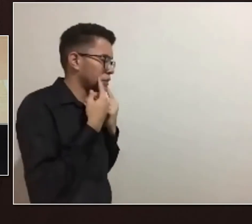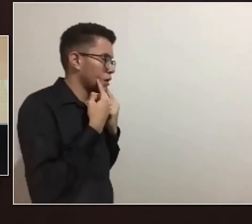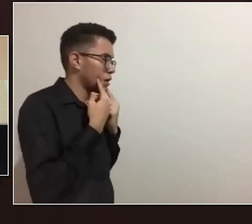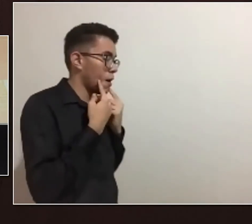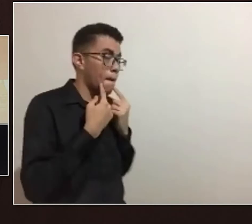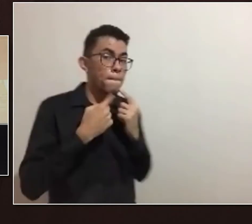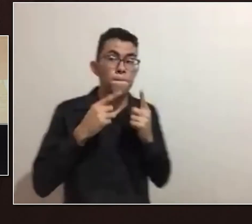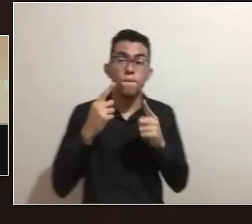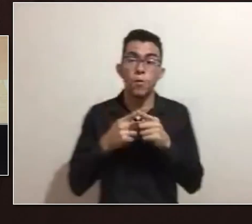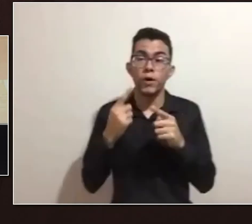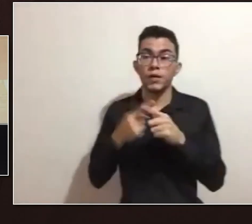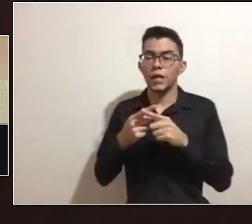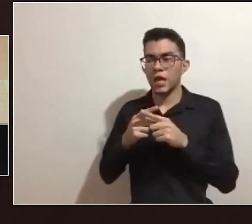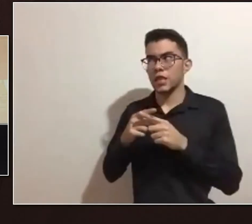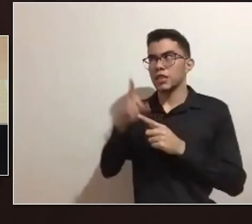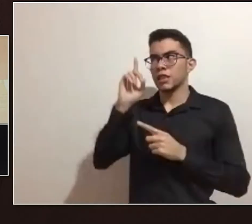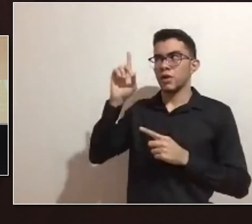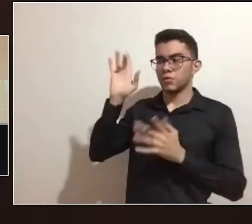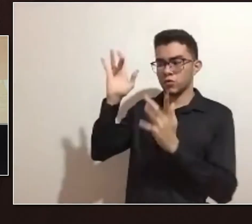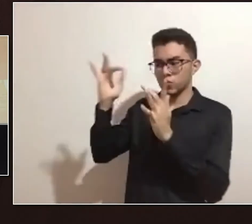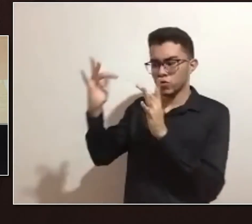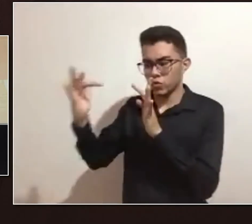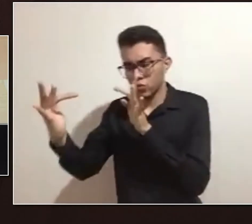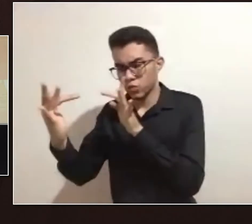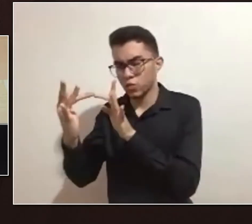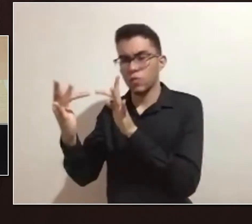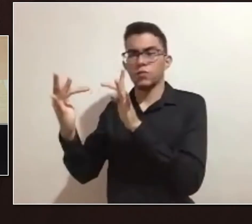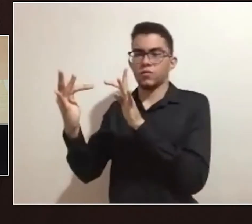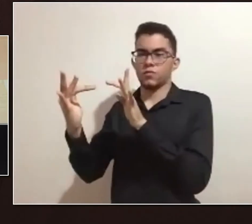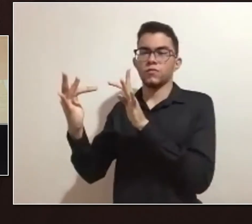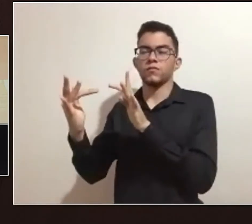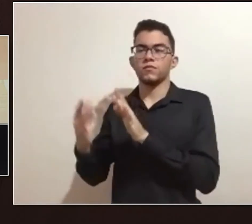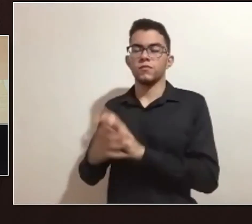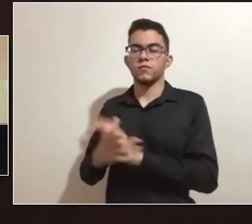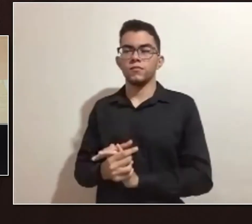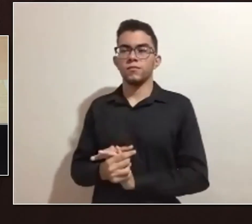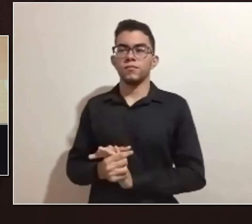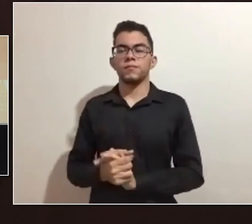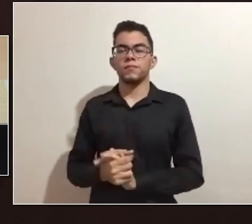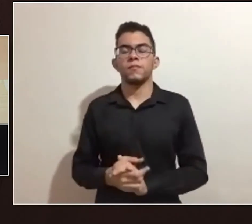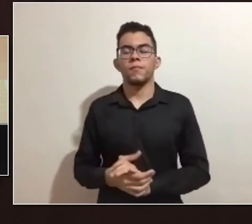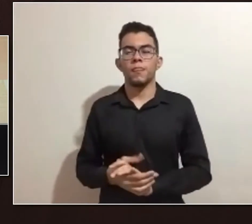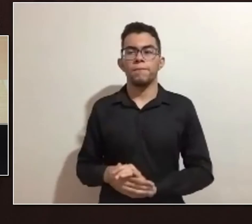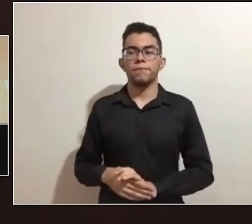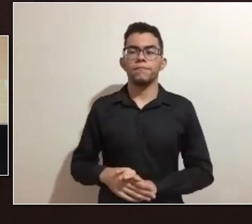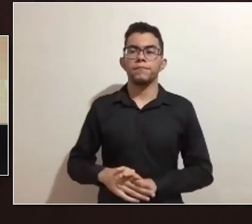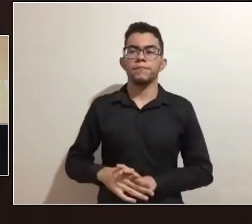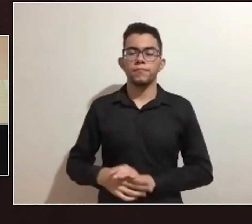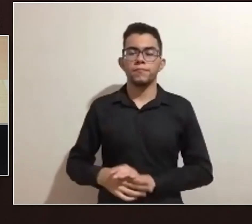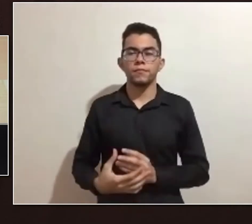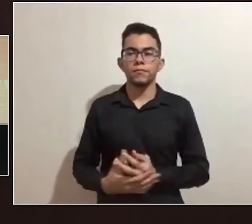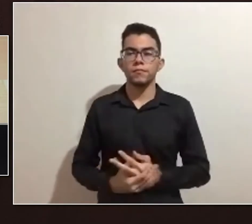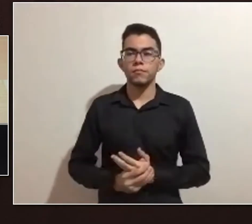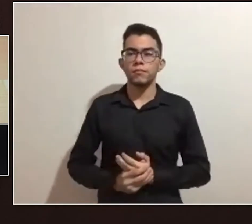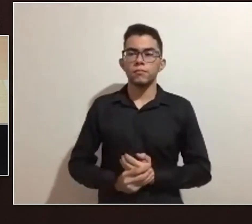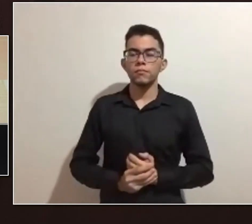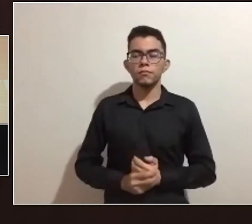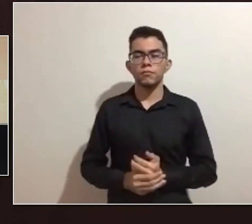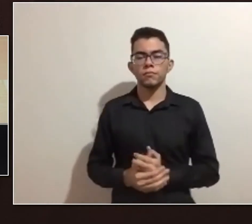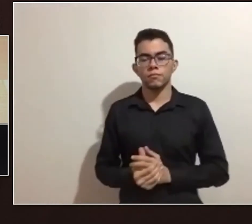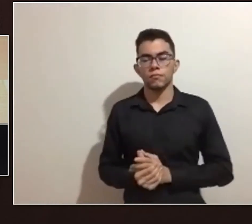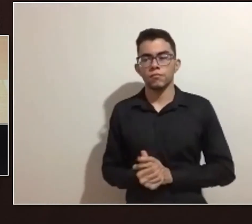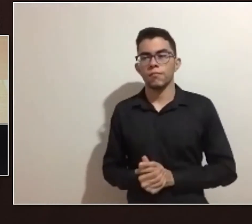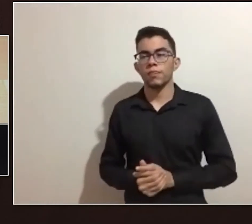Ó Senhor Jesus. Assim tiveram que enfrentar, os cristãos daquela época tiveram que enfrentar uma violenta